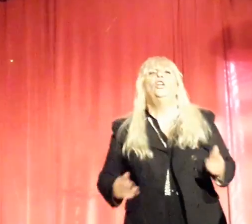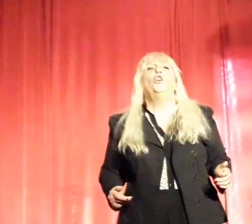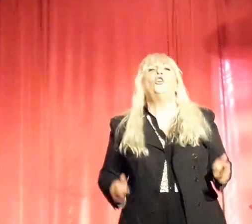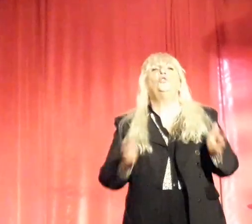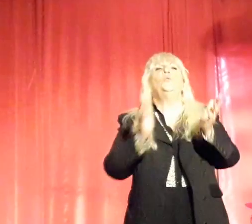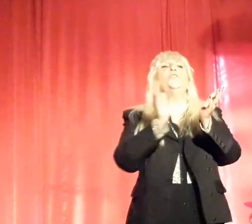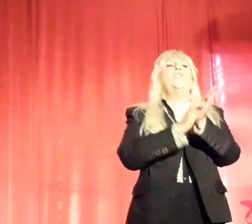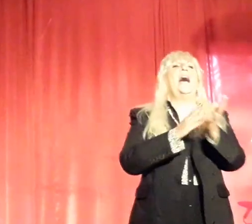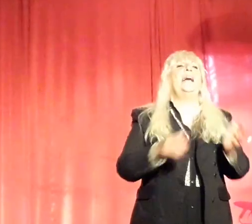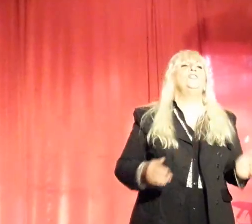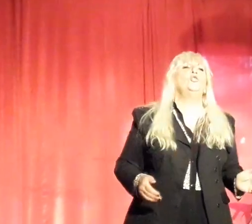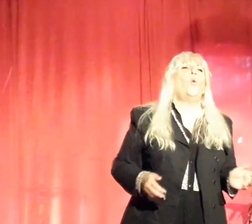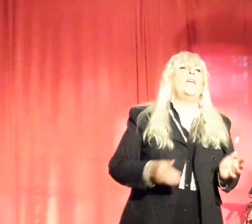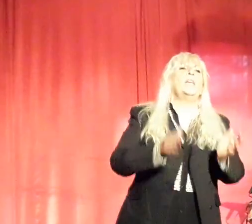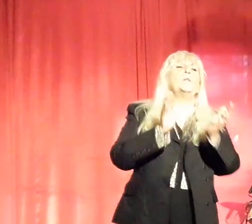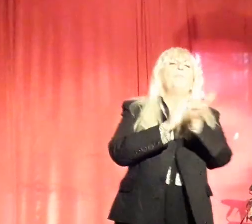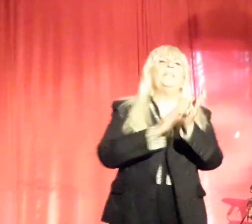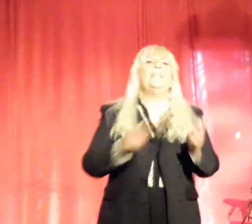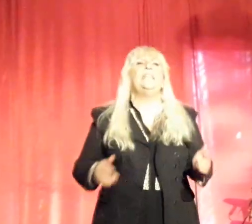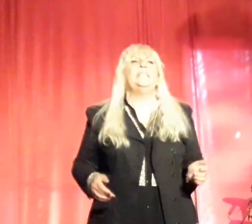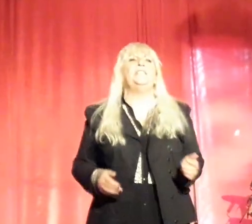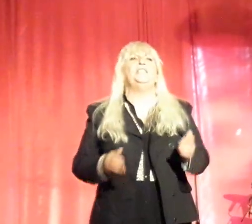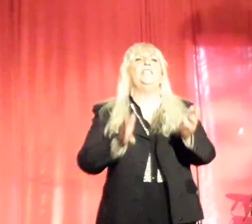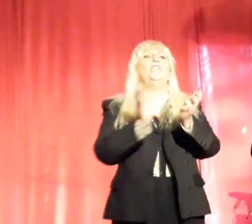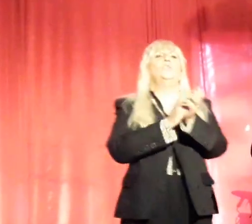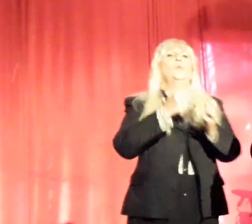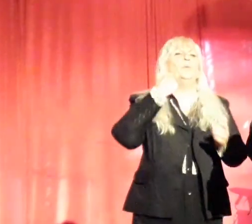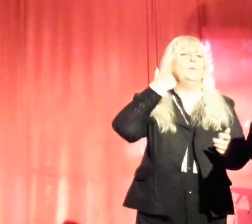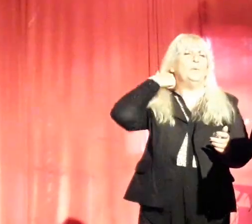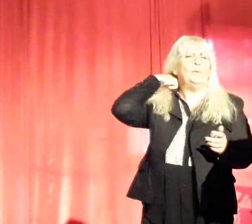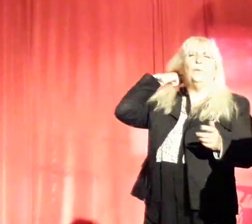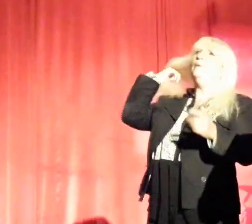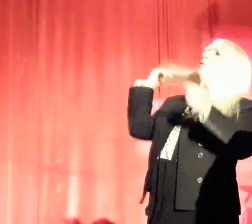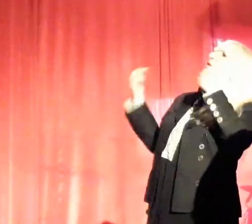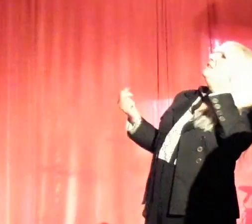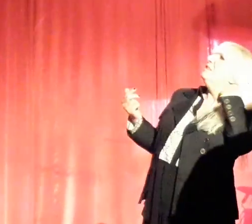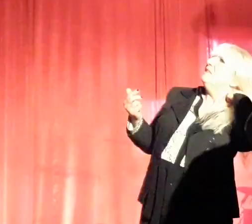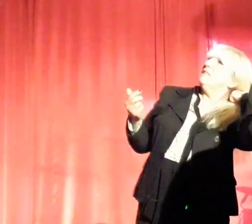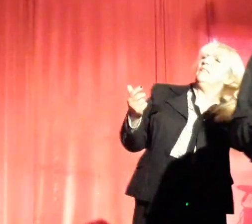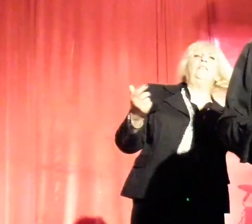moverán con tu Santo Espíritu.